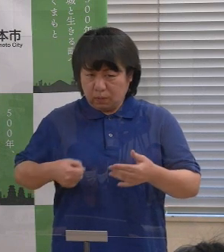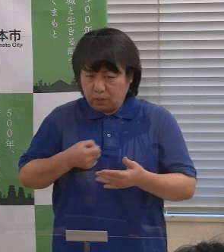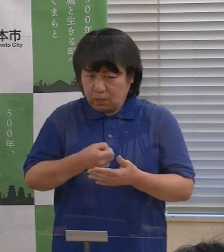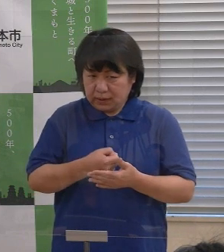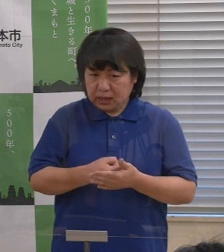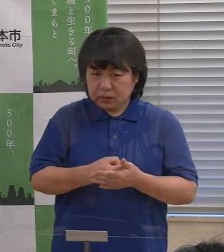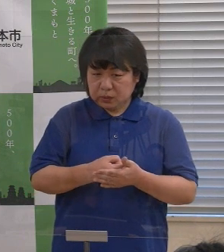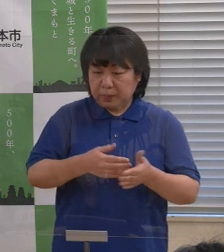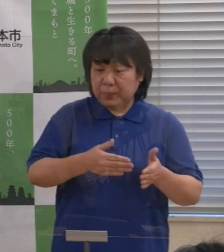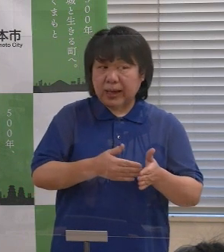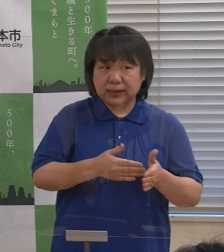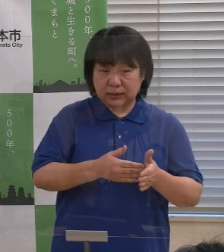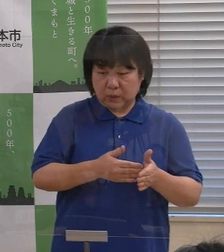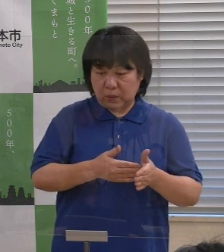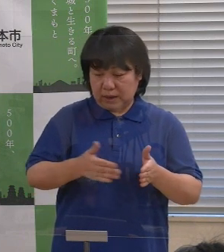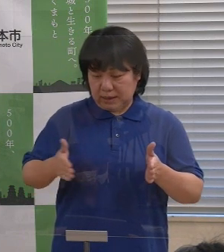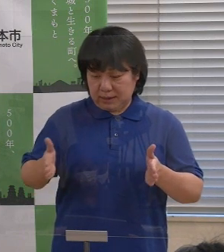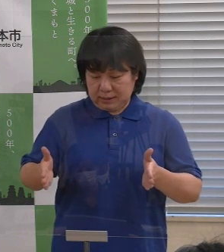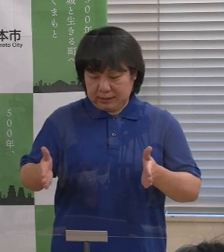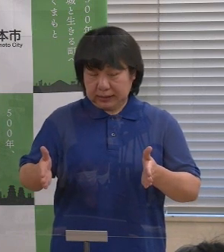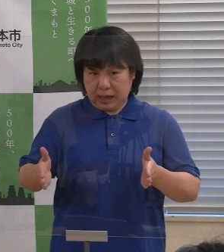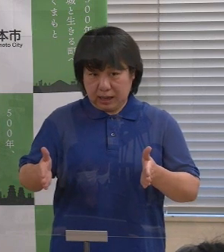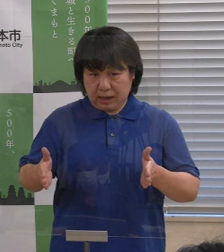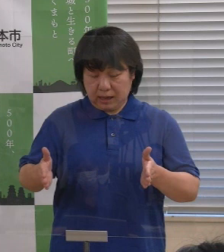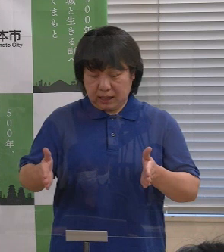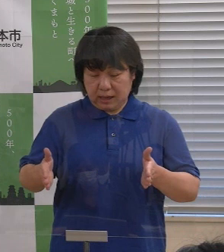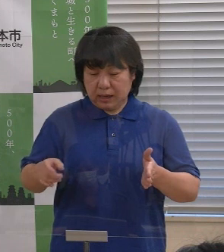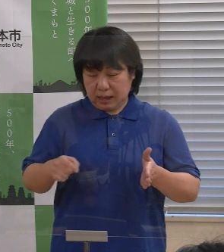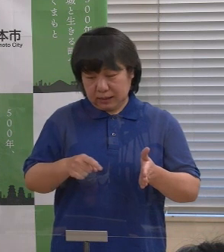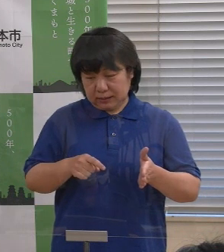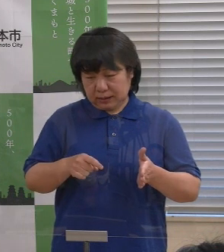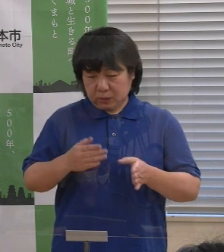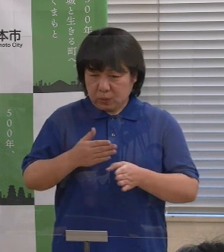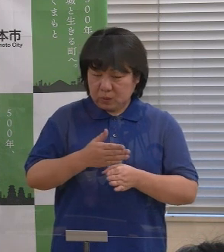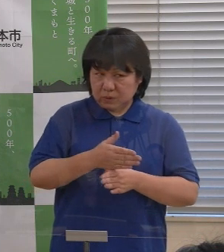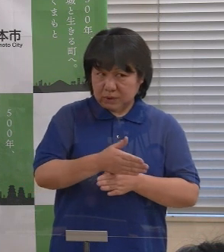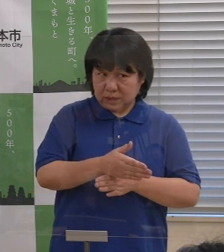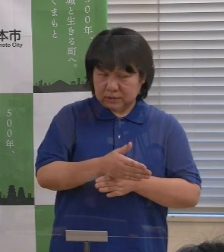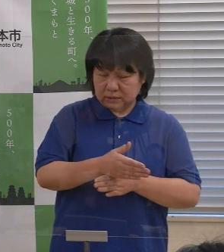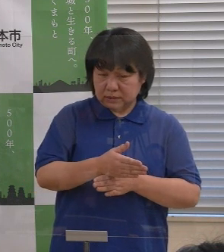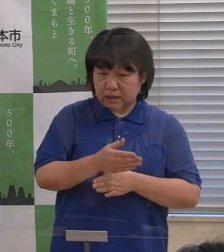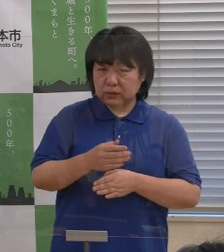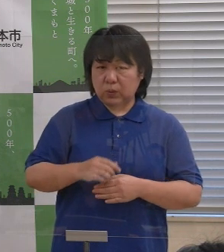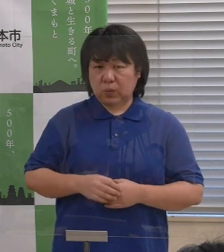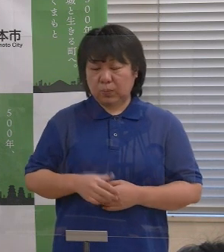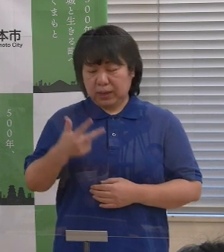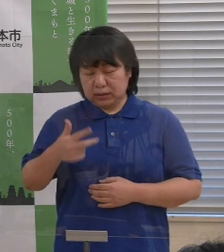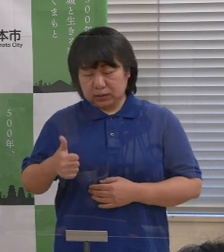するまでの期間ちょっと後ろ遅かったのではないかというのは、